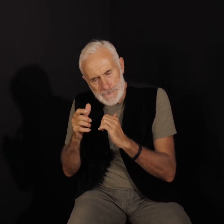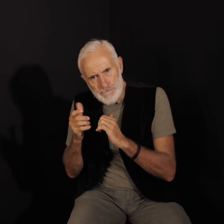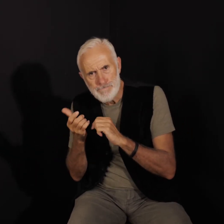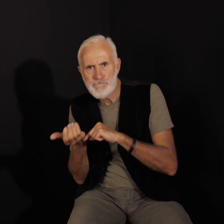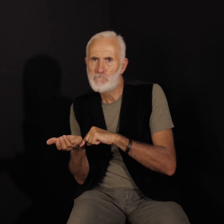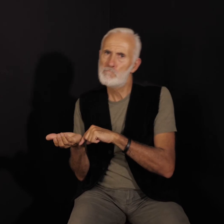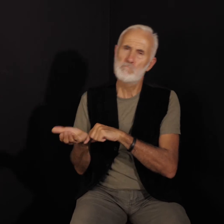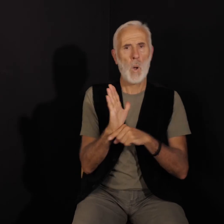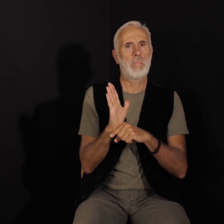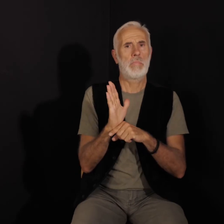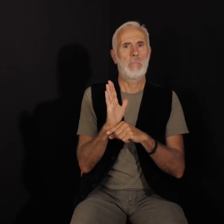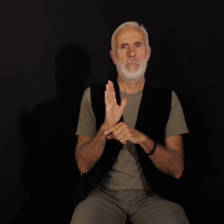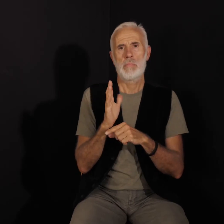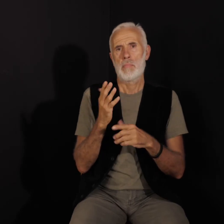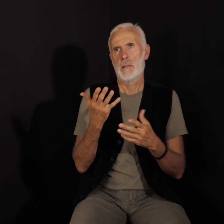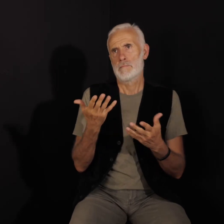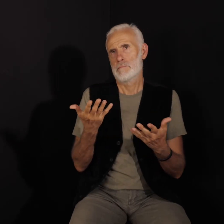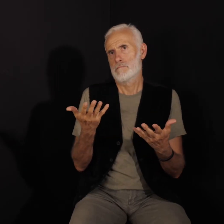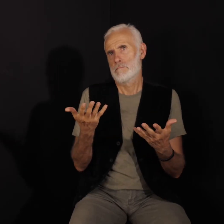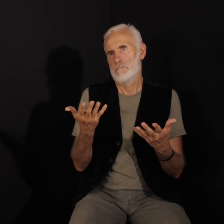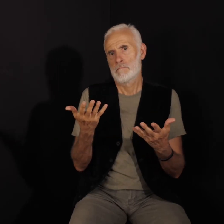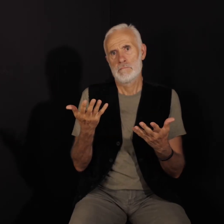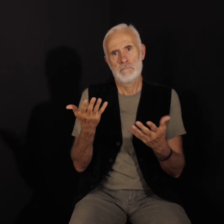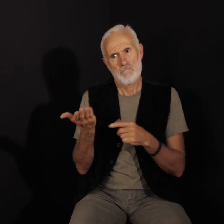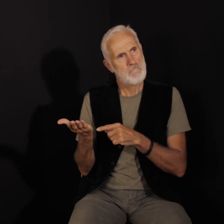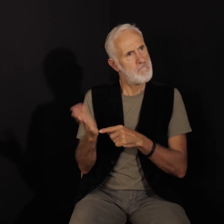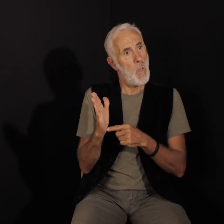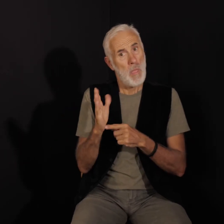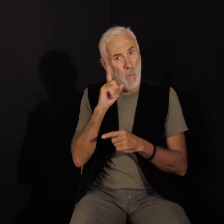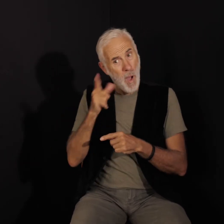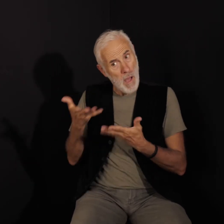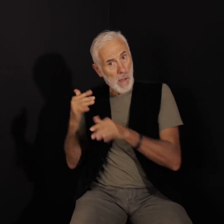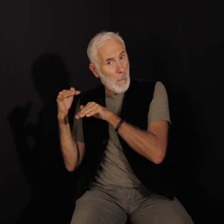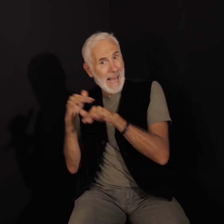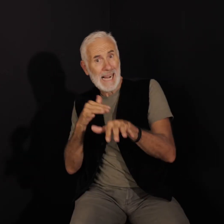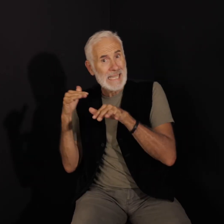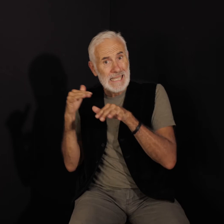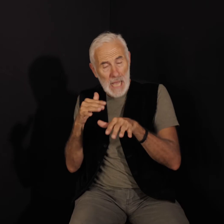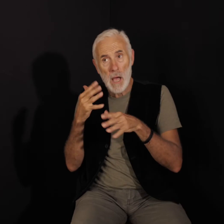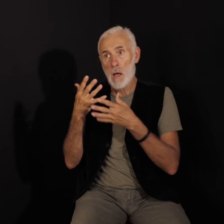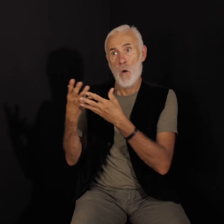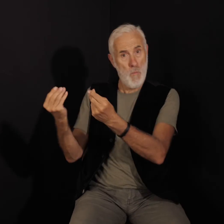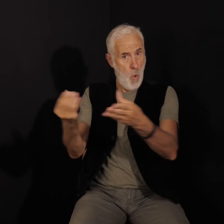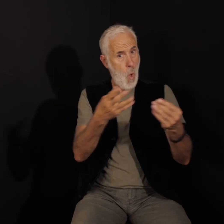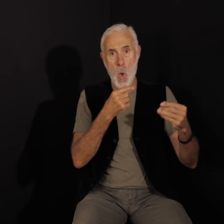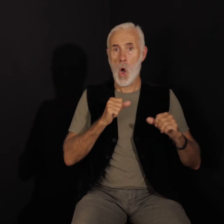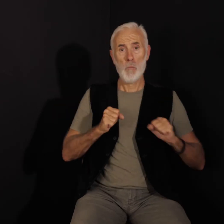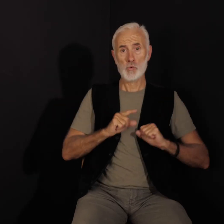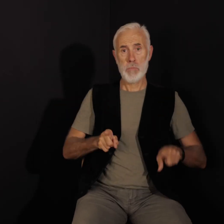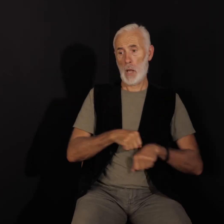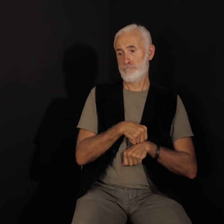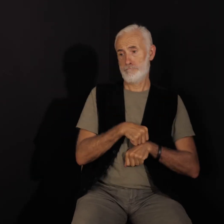qui reflète, je pense, une forme d'inaction vis-à-vis des phénomènes de migration. La migration a toujours existé, elle